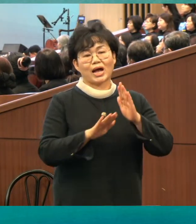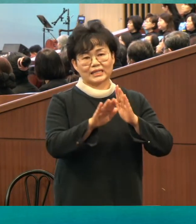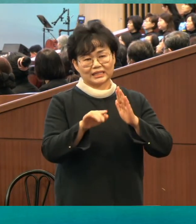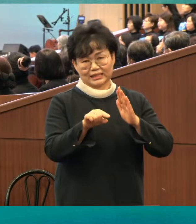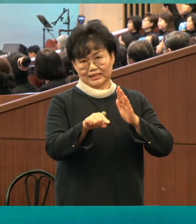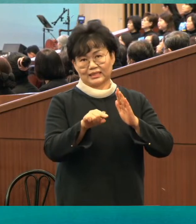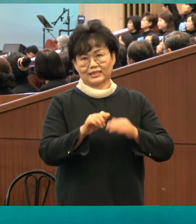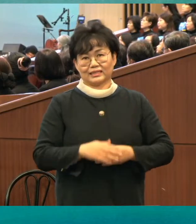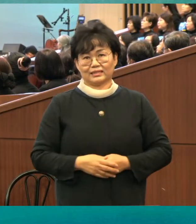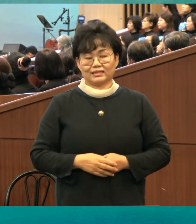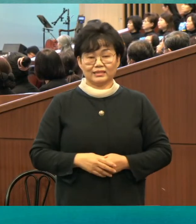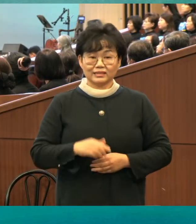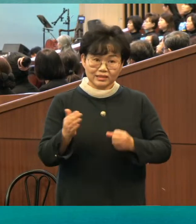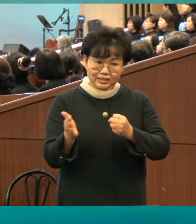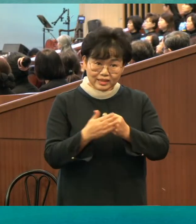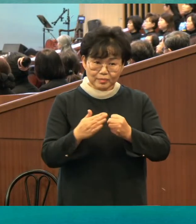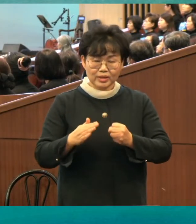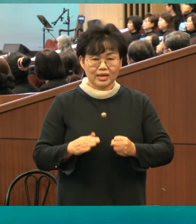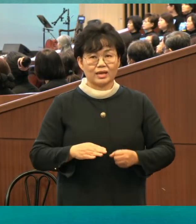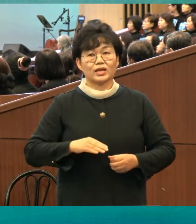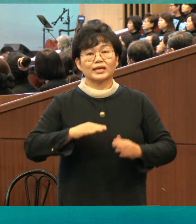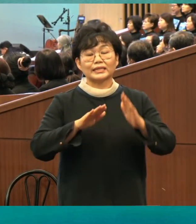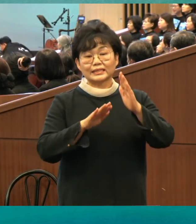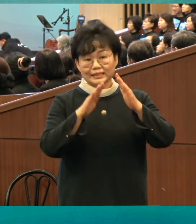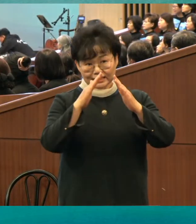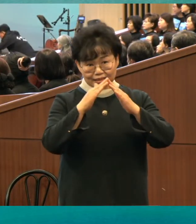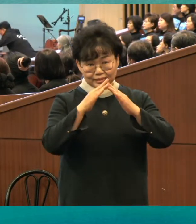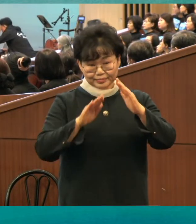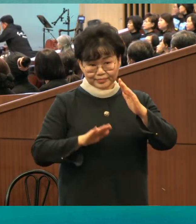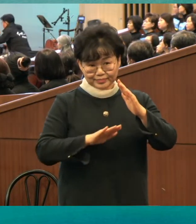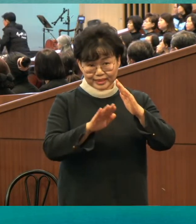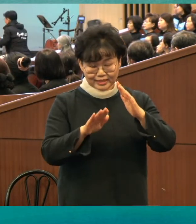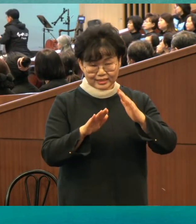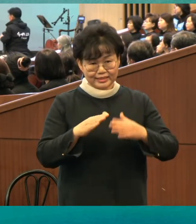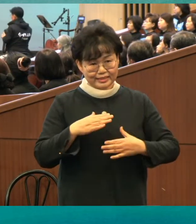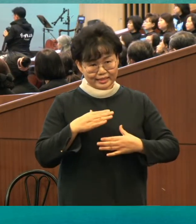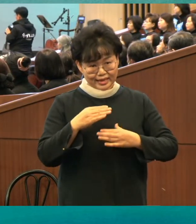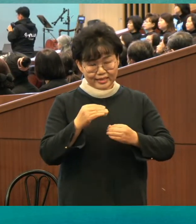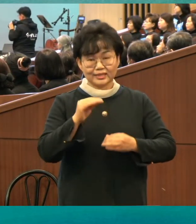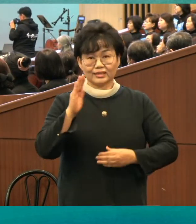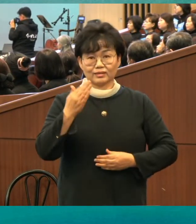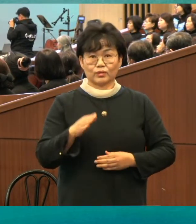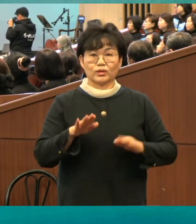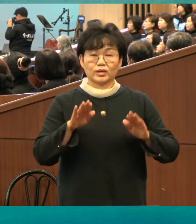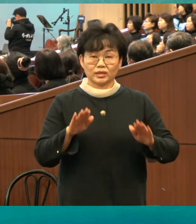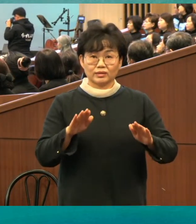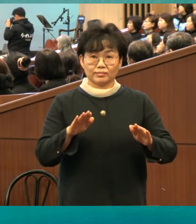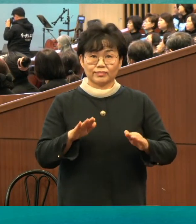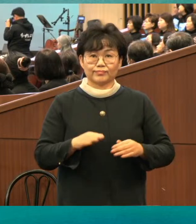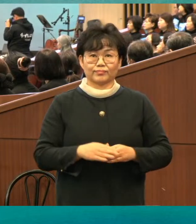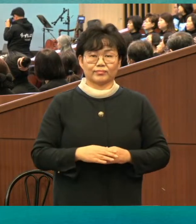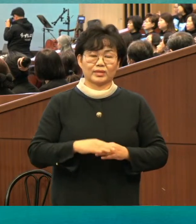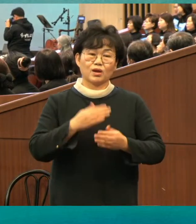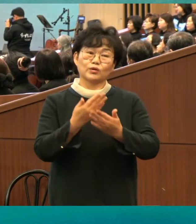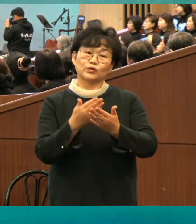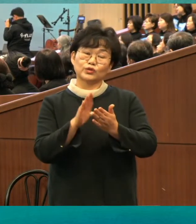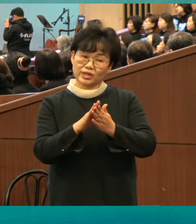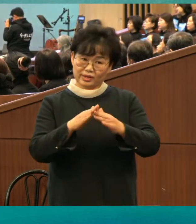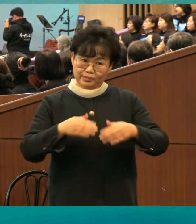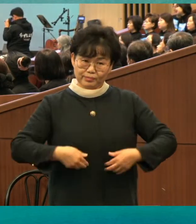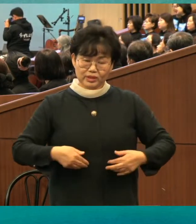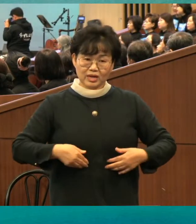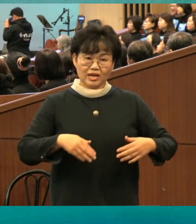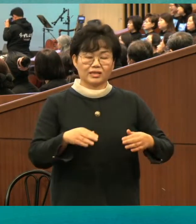쾌적하고 안전해야 합니다. 이번 연말연초 특세 착한 헌금은 긴급 개보수가 필요한 주거